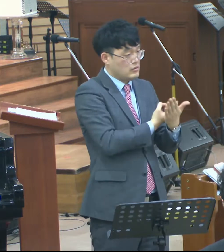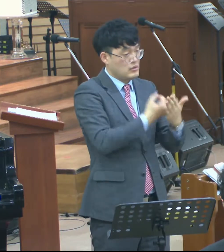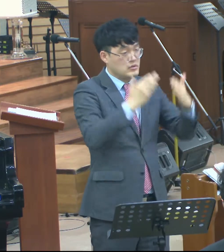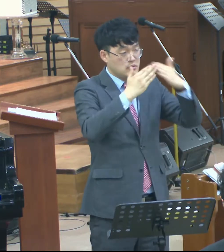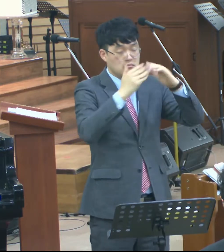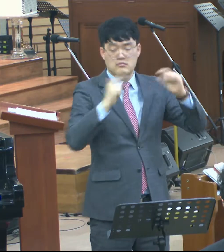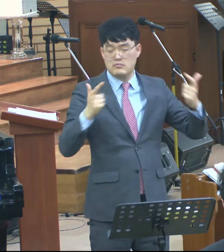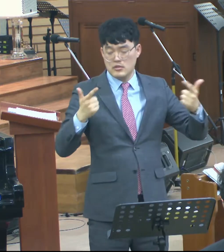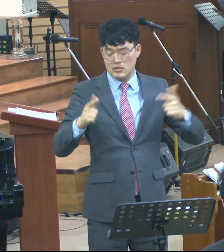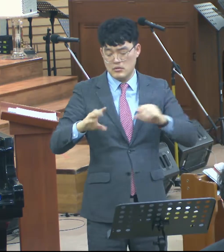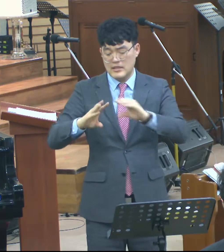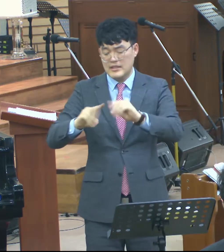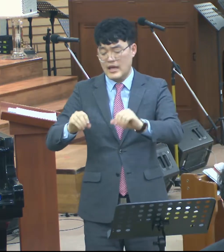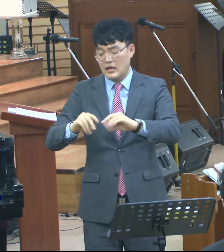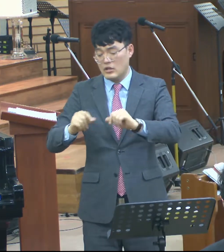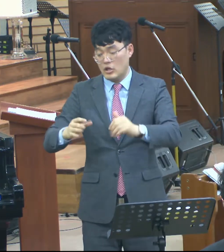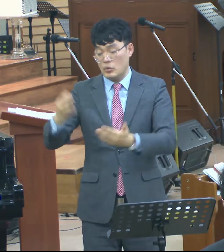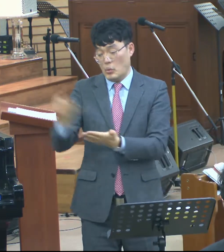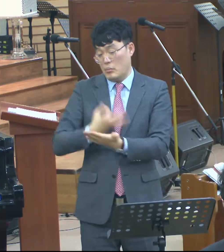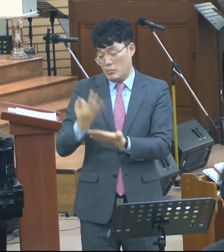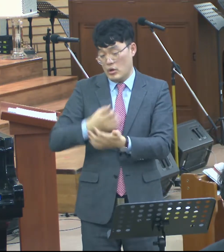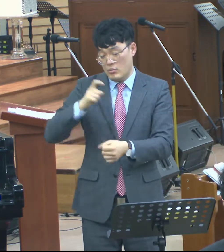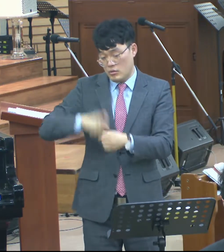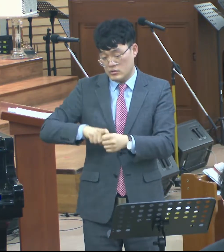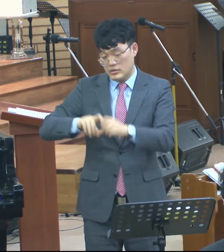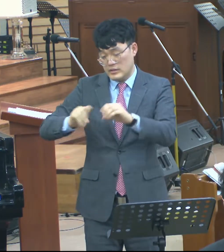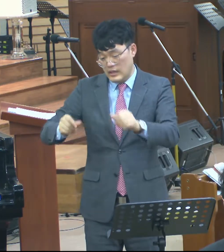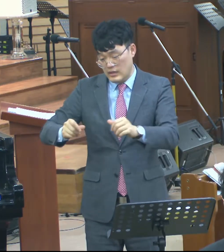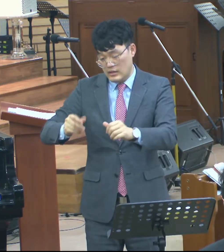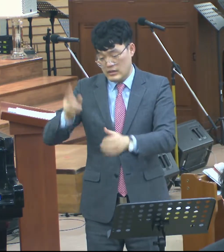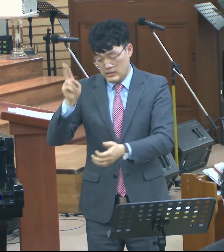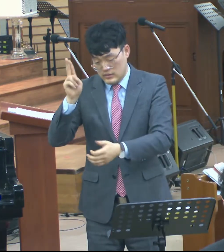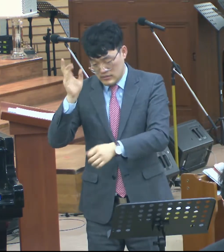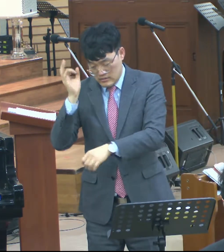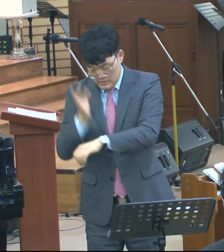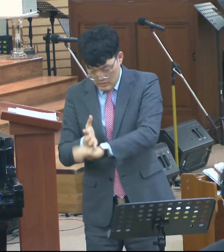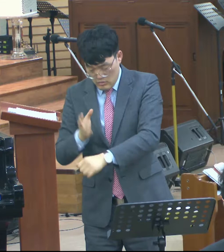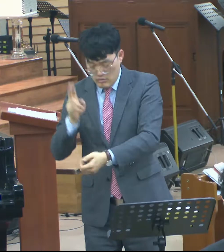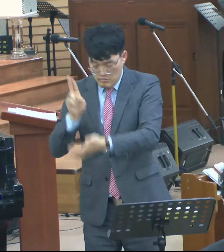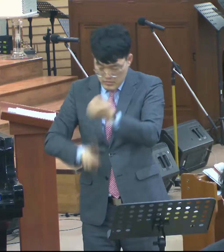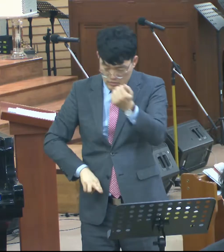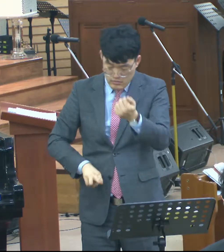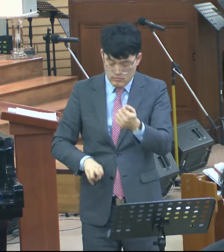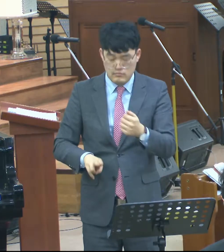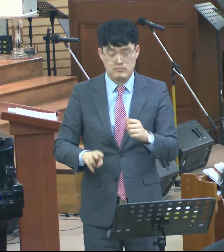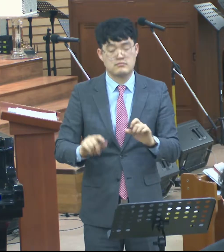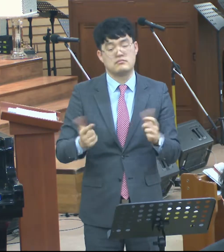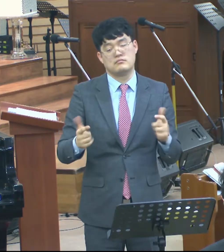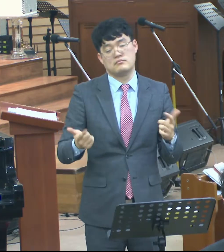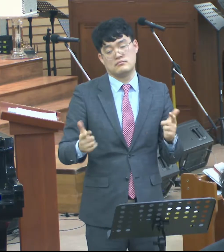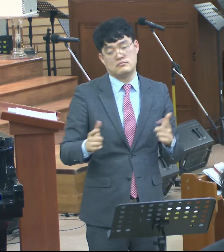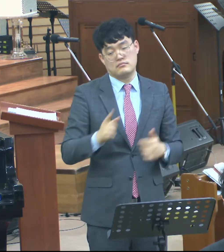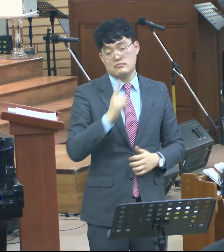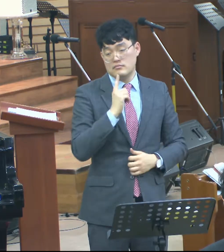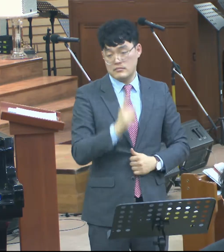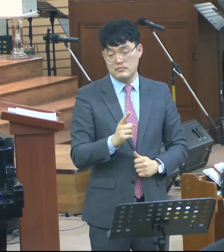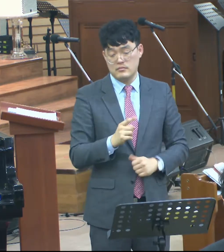땅은 돈 벌려고 사고 팔고 하는 그런 개념 자체가 굉장히 비성경적이라는